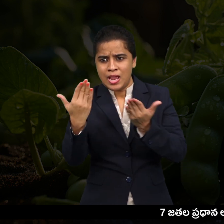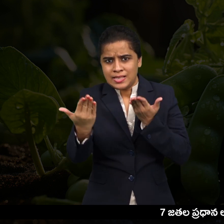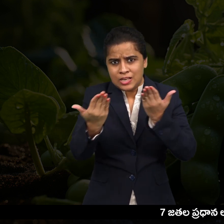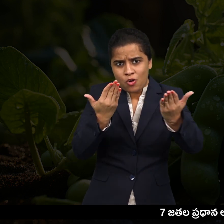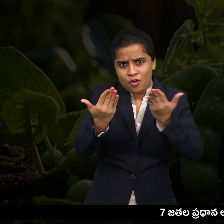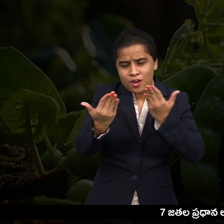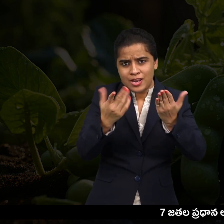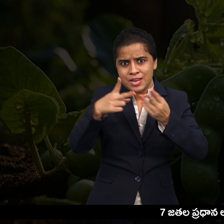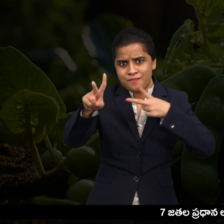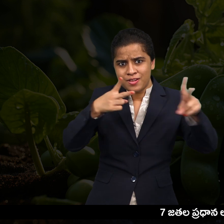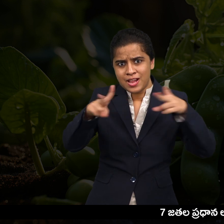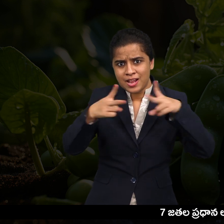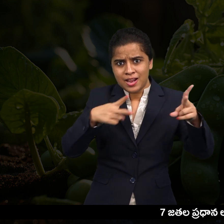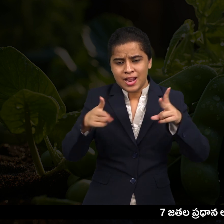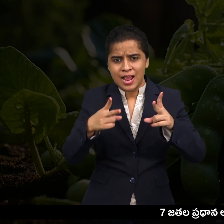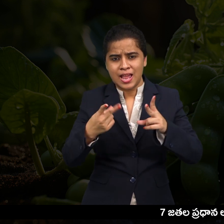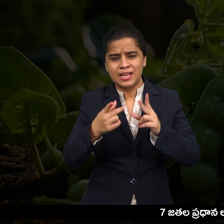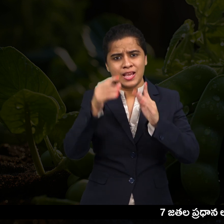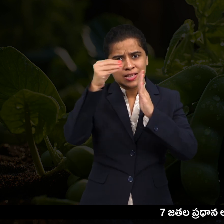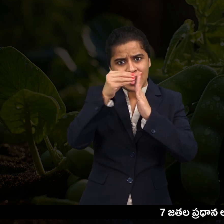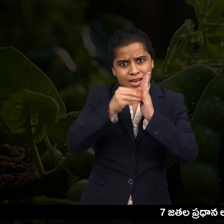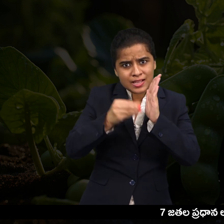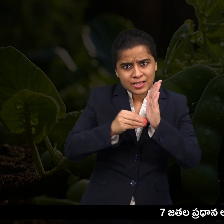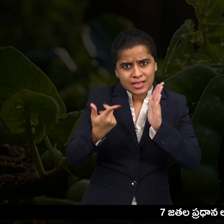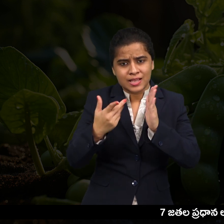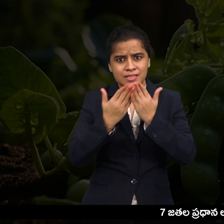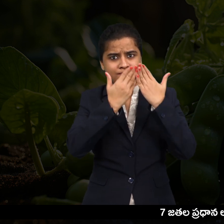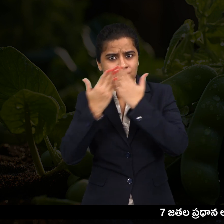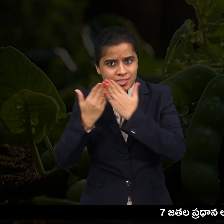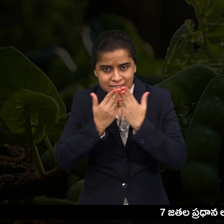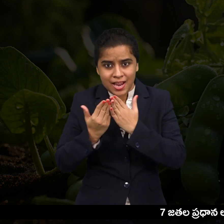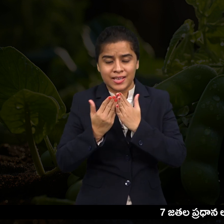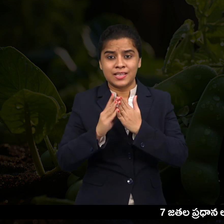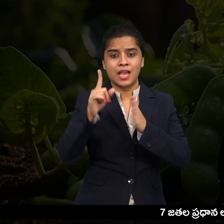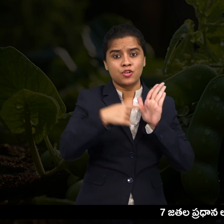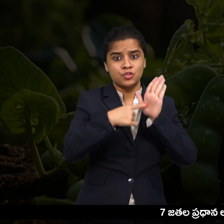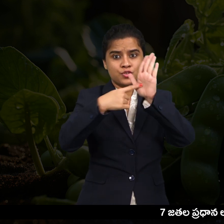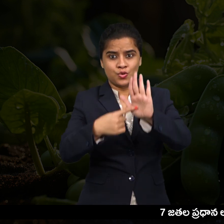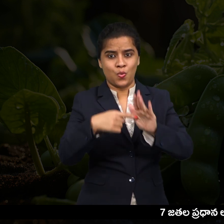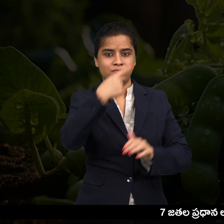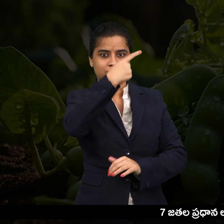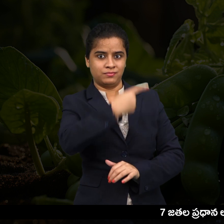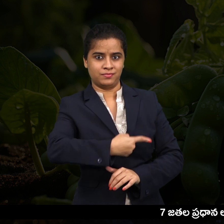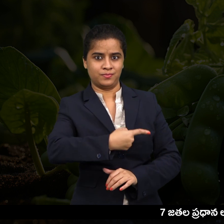7 జతల ప్రధాన లక్షణాలను ఎంచుకున్నాడు.